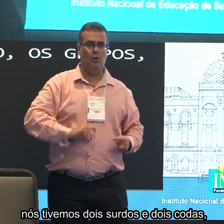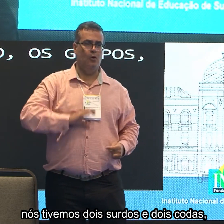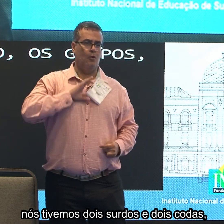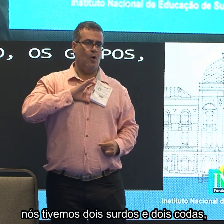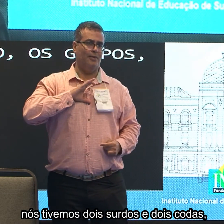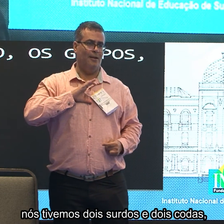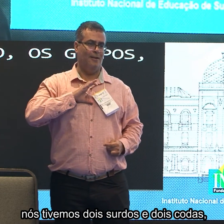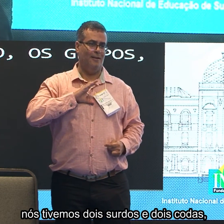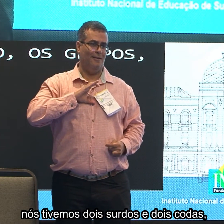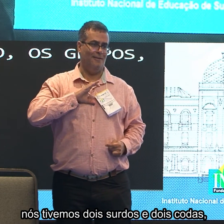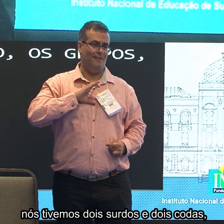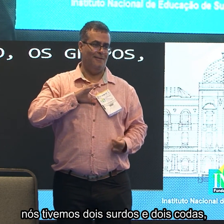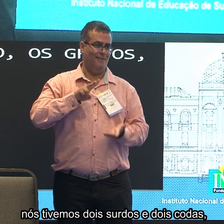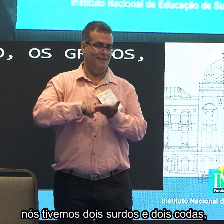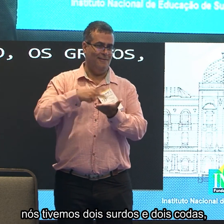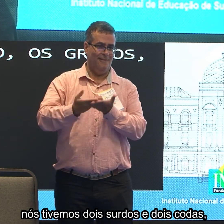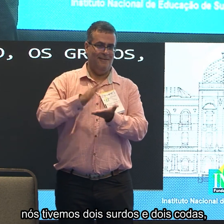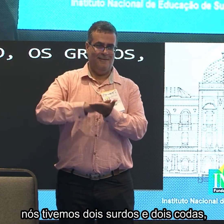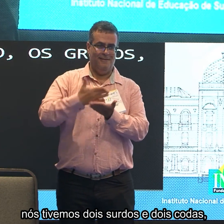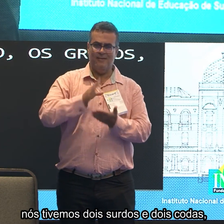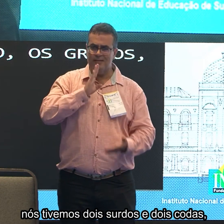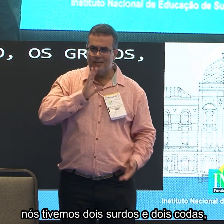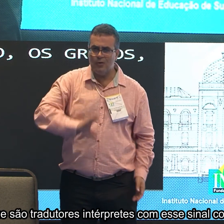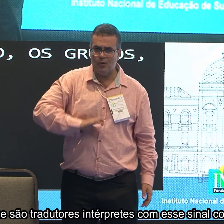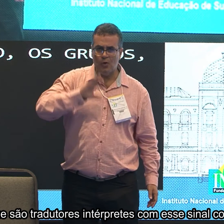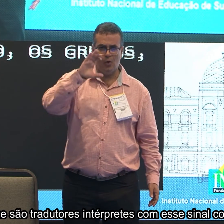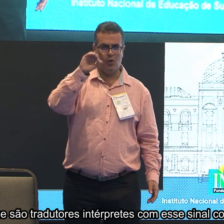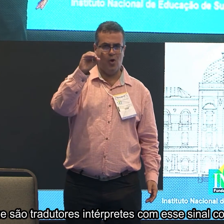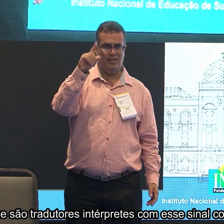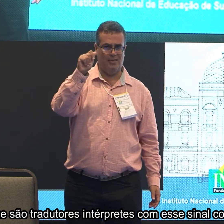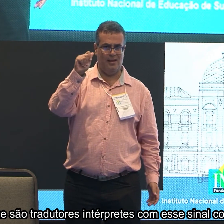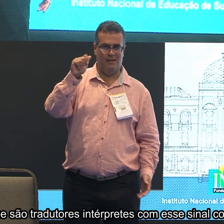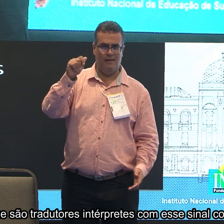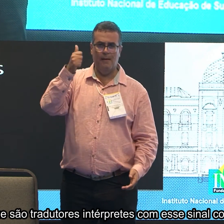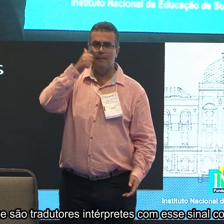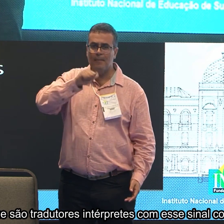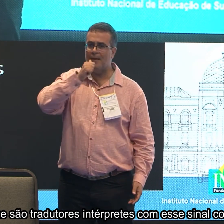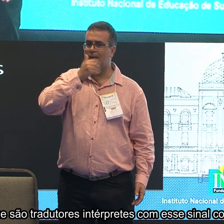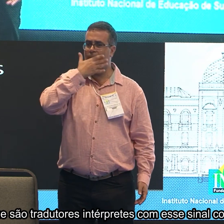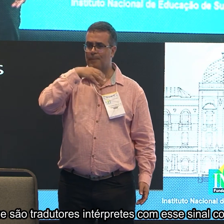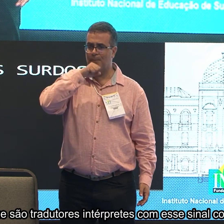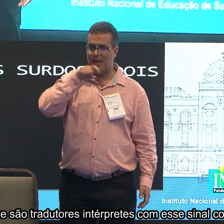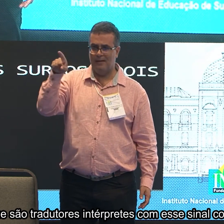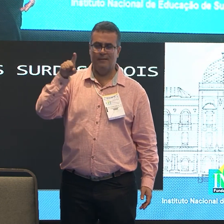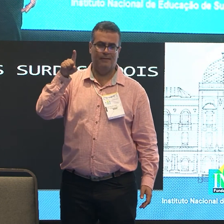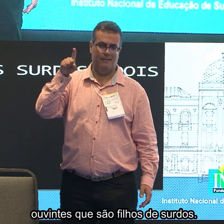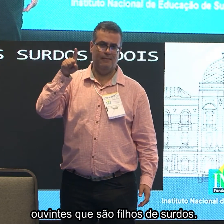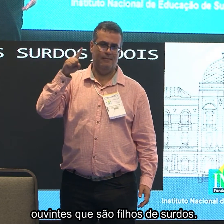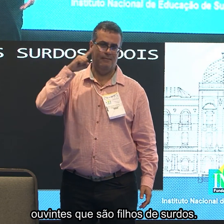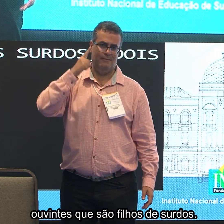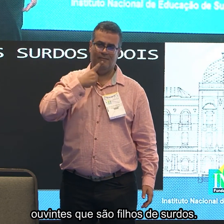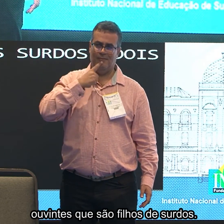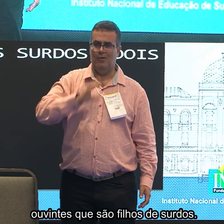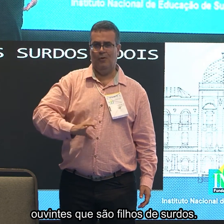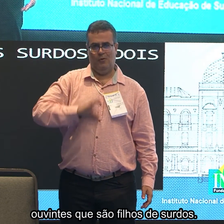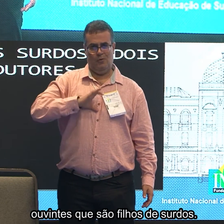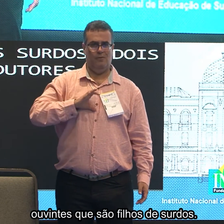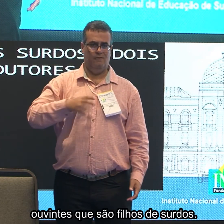surdos e 2 codas também, que são tradutores e intérpretes com esse sinal, coda, que são filhos